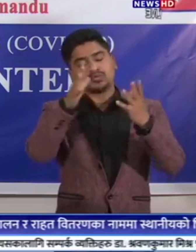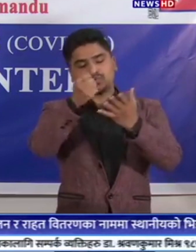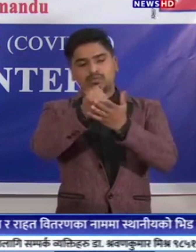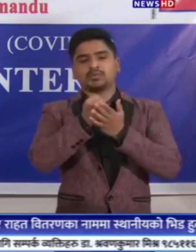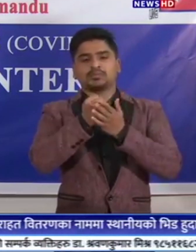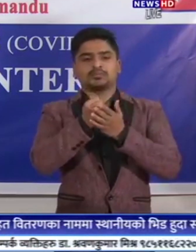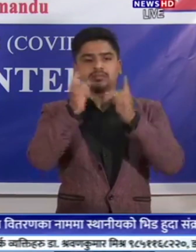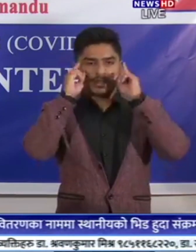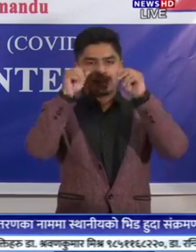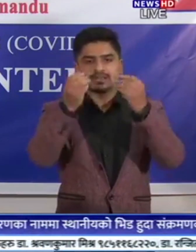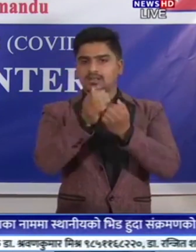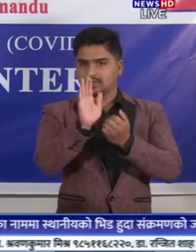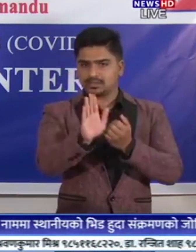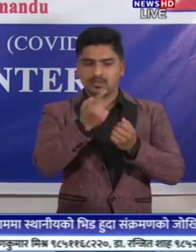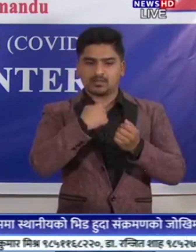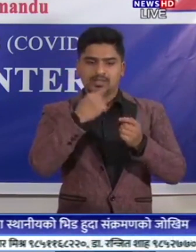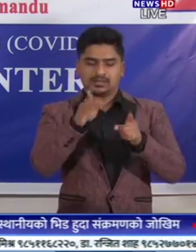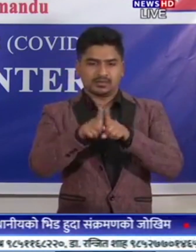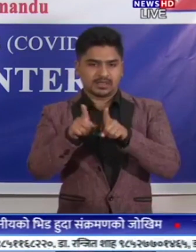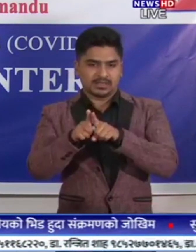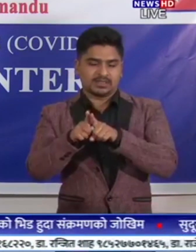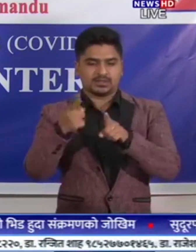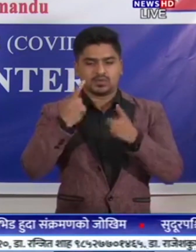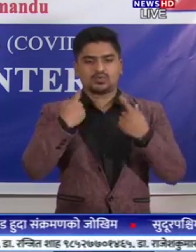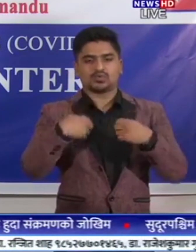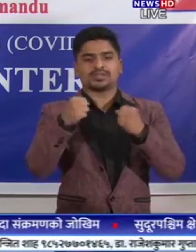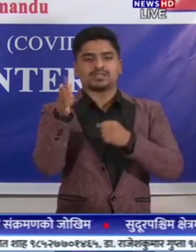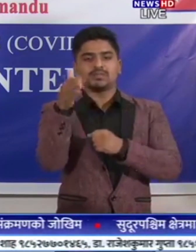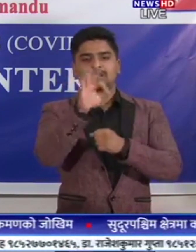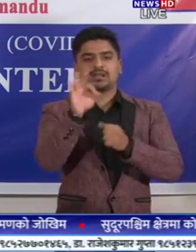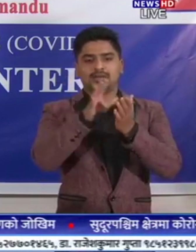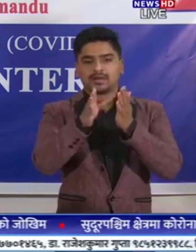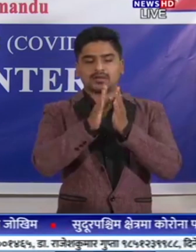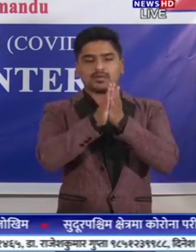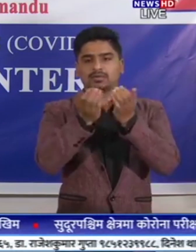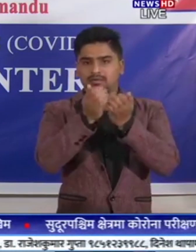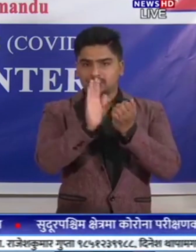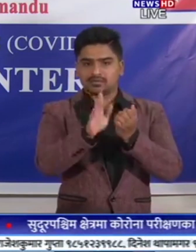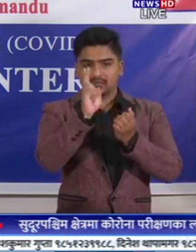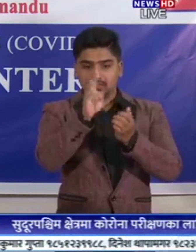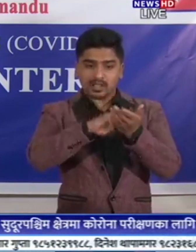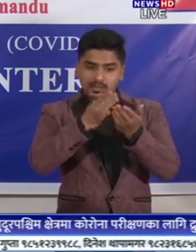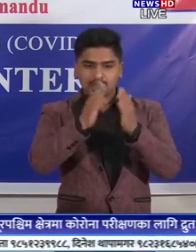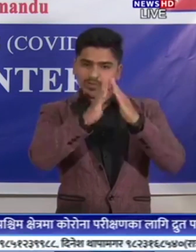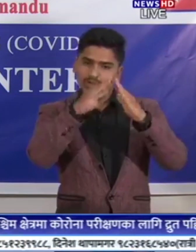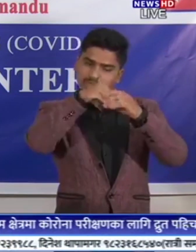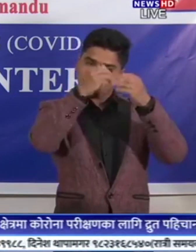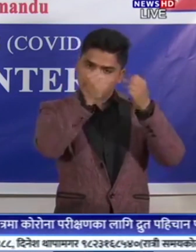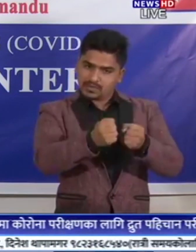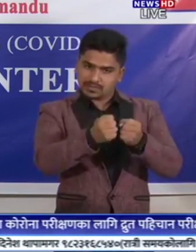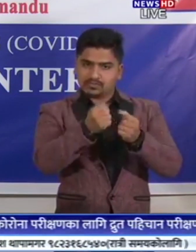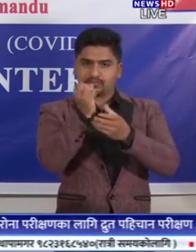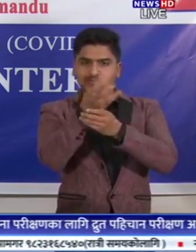सरकार लेने गरी रहो चा मैंले पनी स्वास्तिम्म तथा जन्संख्या मंतरालाई को तरफाटा गर्शू त्यो बन्ने को क्वारेंटाइन मा बशां लगडाय